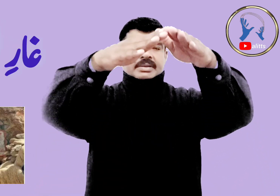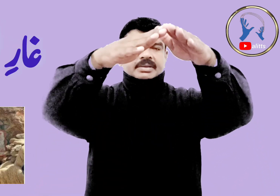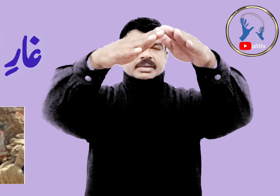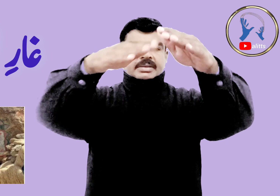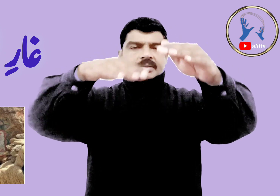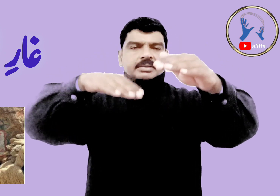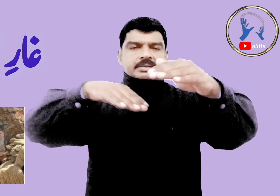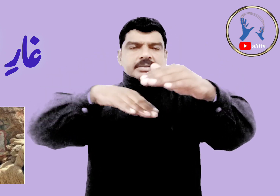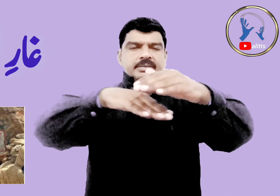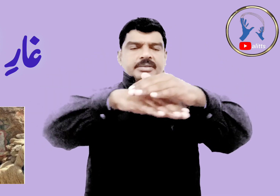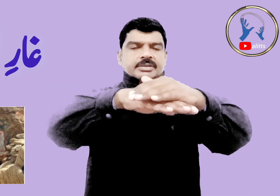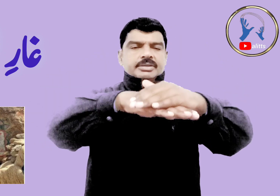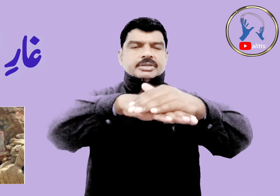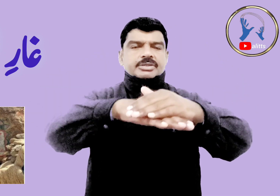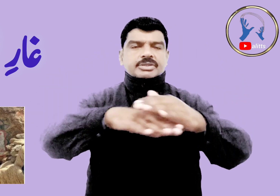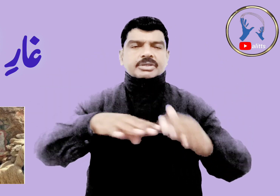पहाड़ नीचे